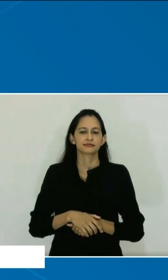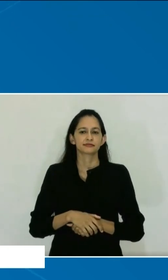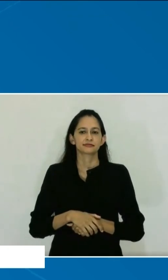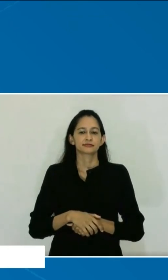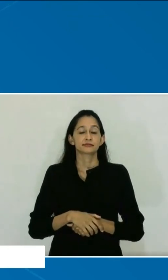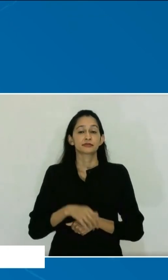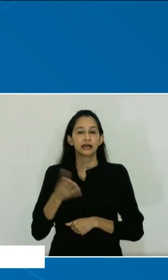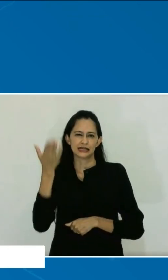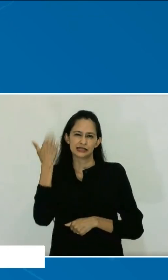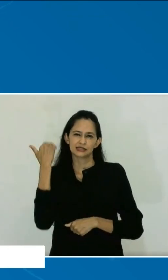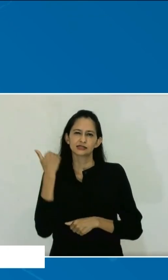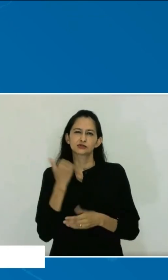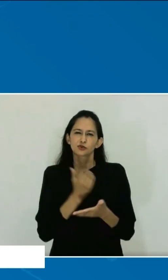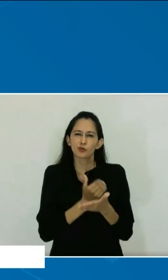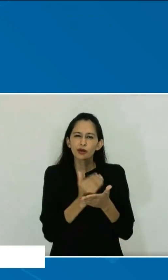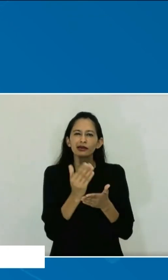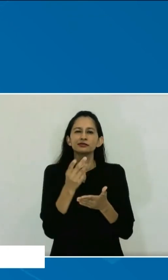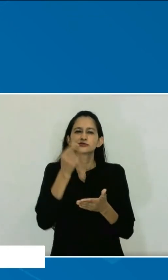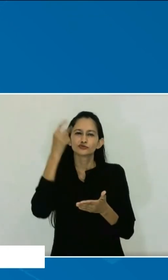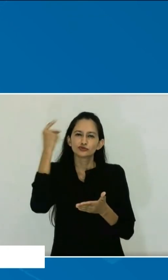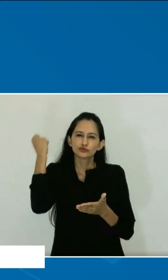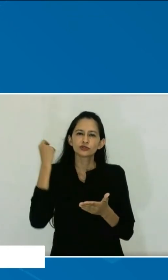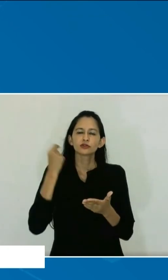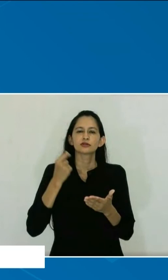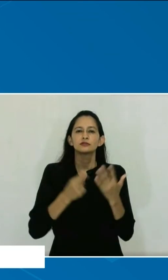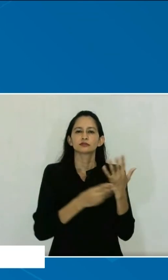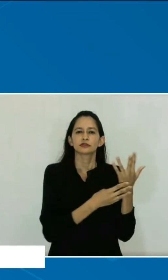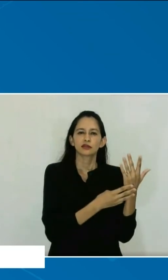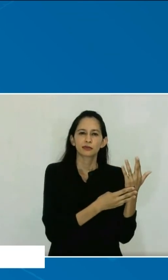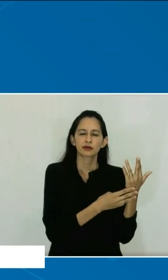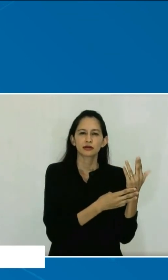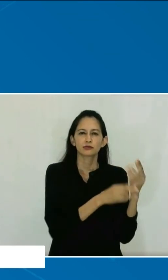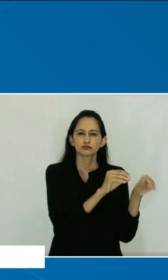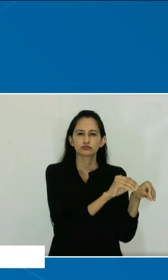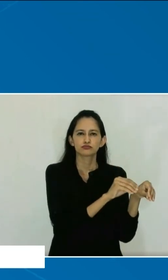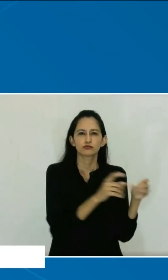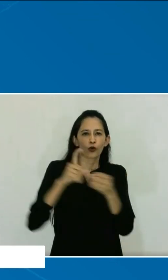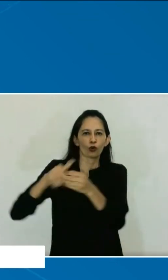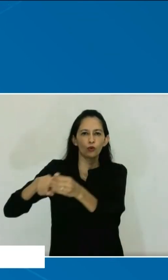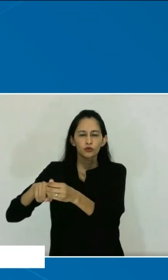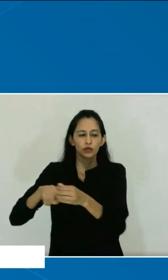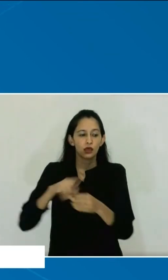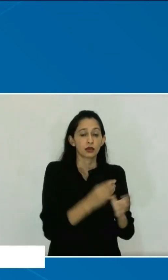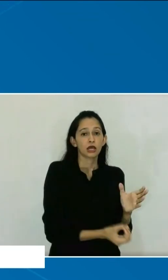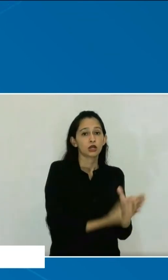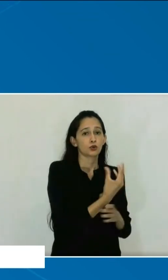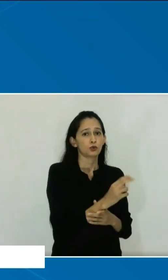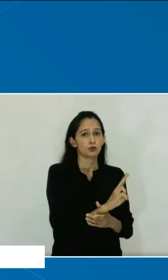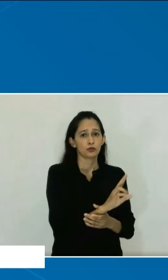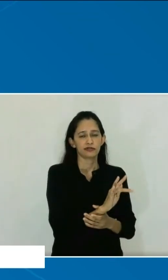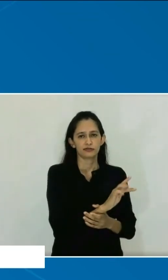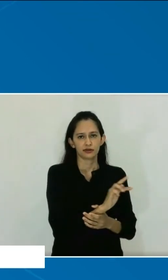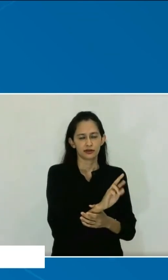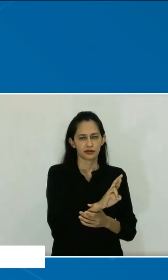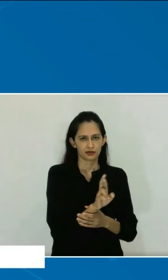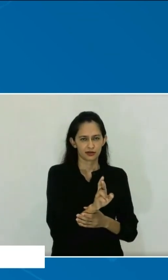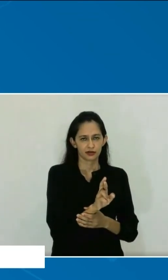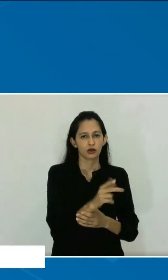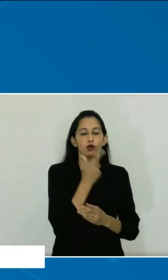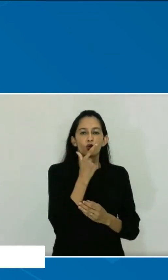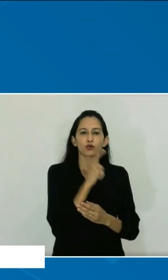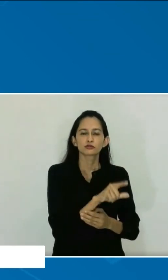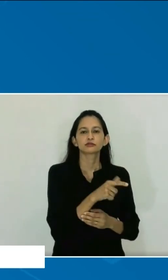de Santa Maria e a implantação da Universidade Federal de Roraima, ele resolveu um problema histórico de uma segregação